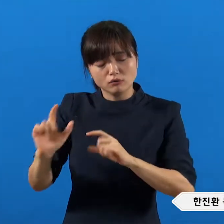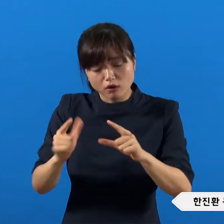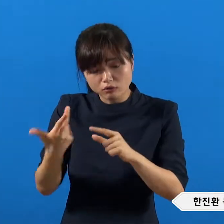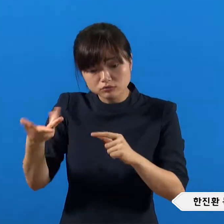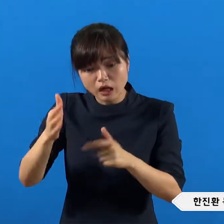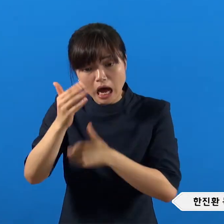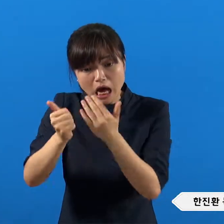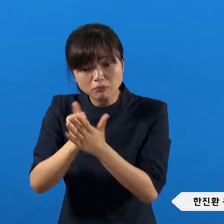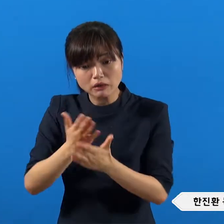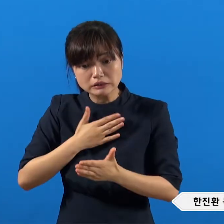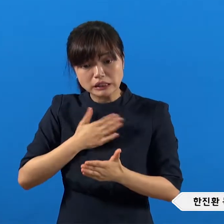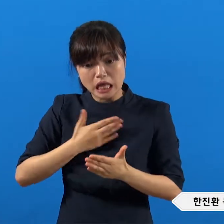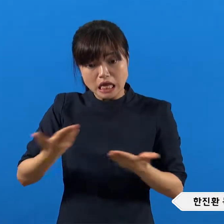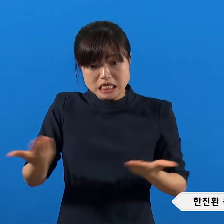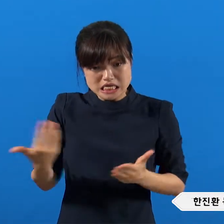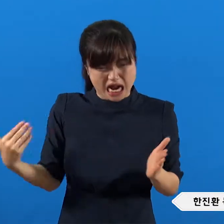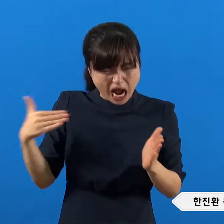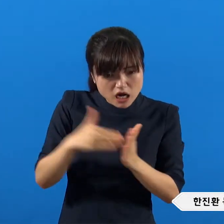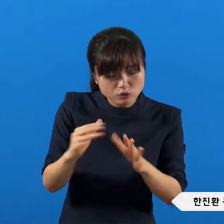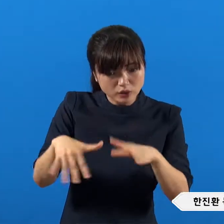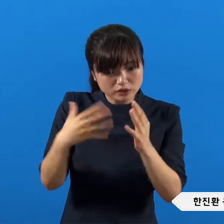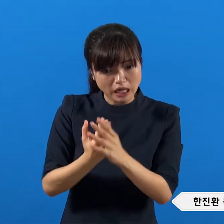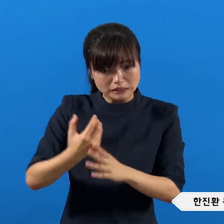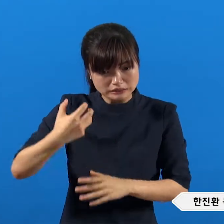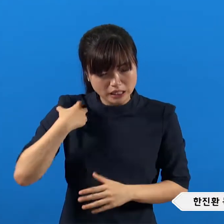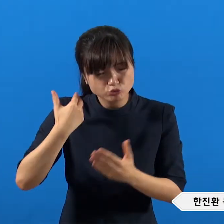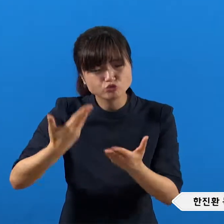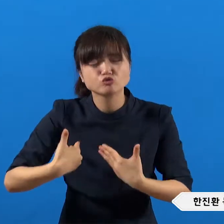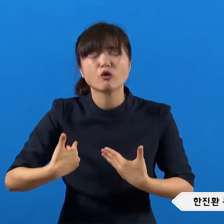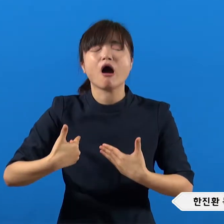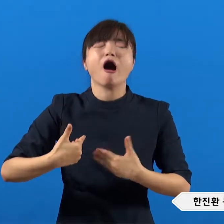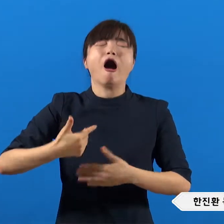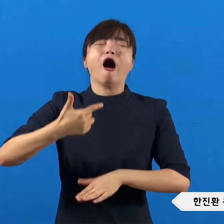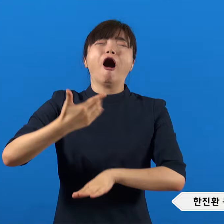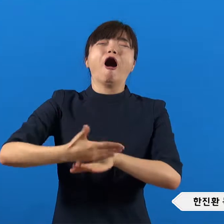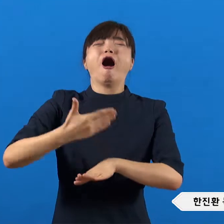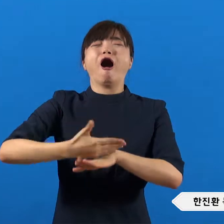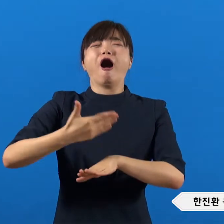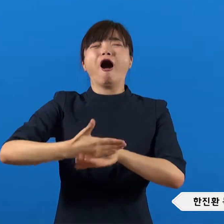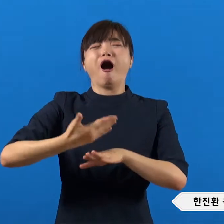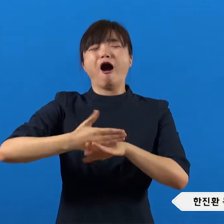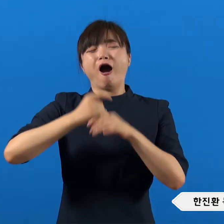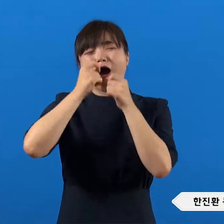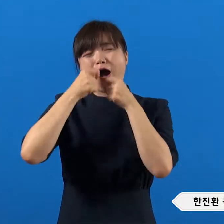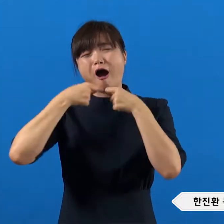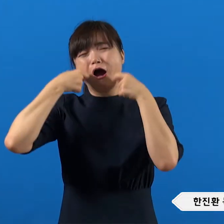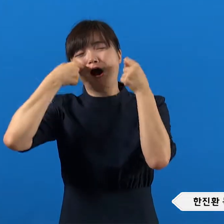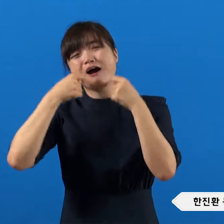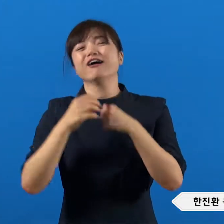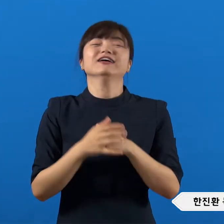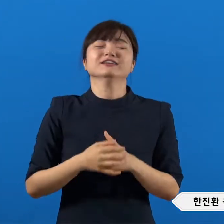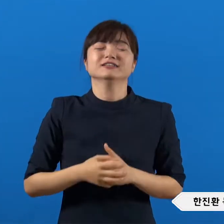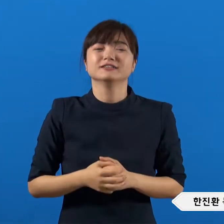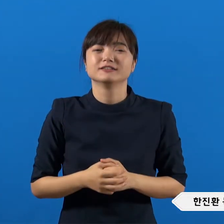정말로 하나님이 내 사업까지도 책임을 져주셨다고 얼마나 기뻐하는지 모릅니다.